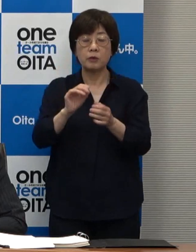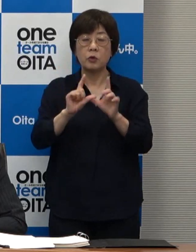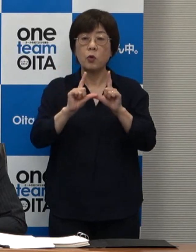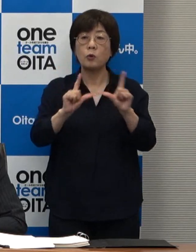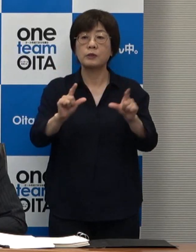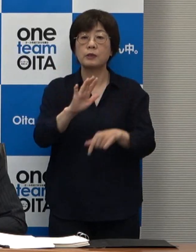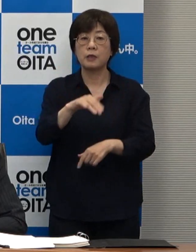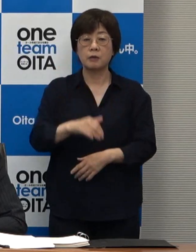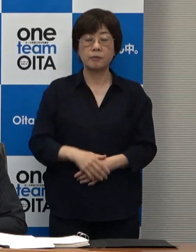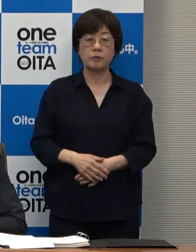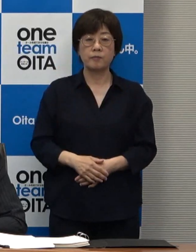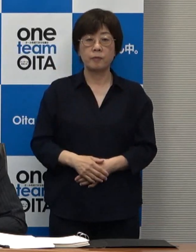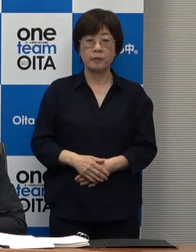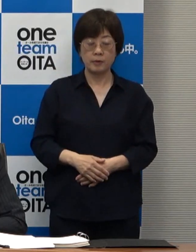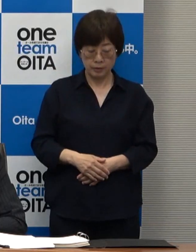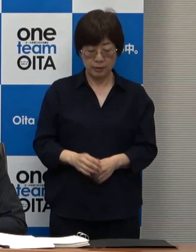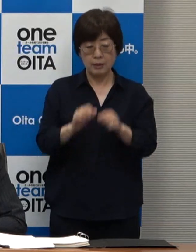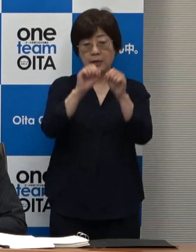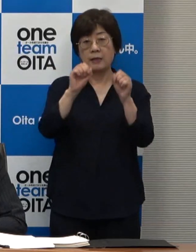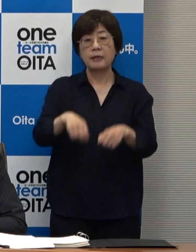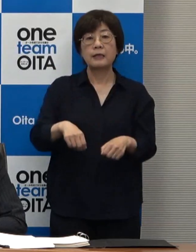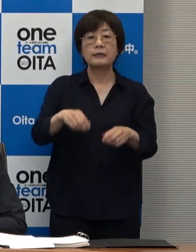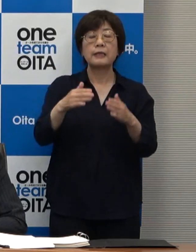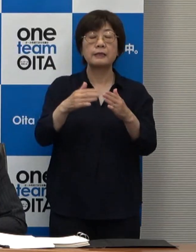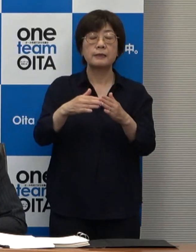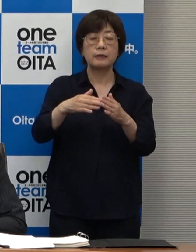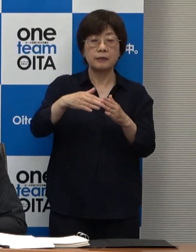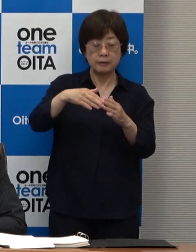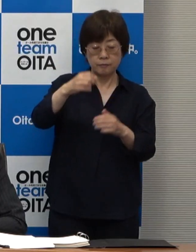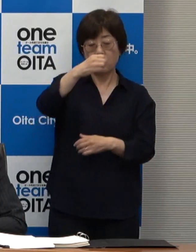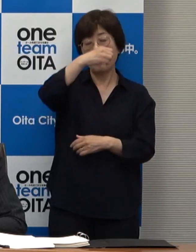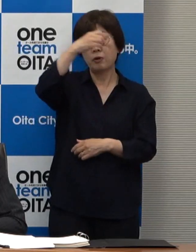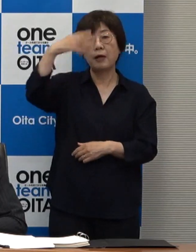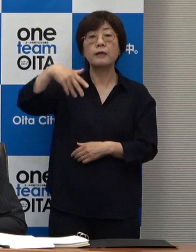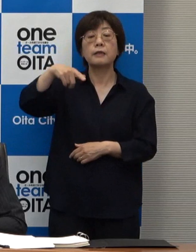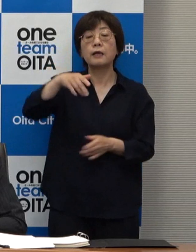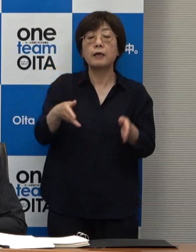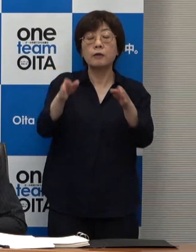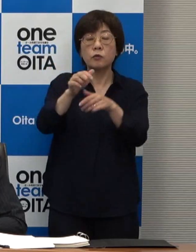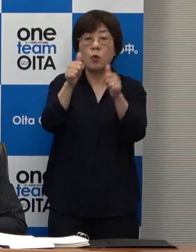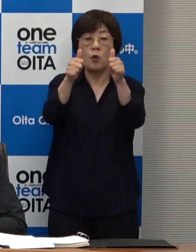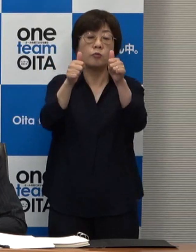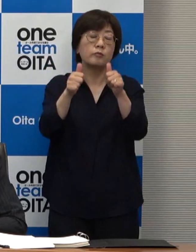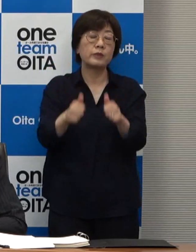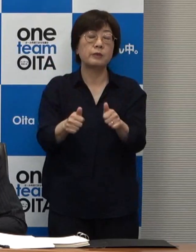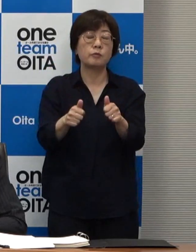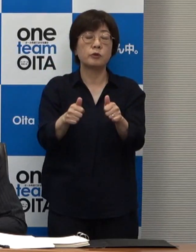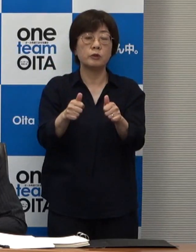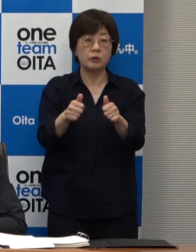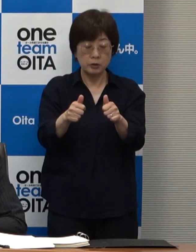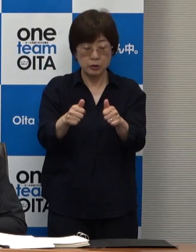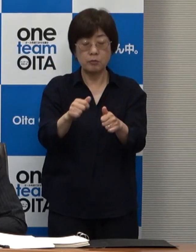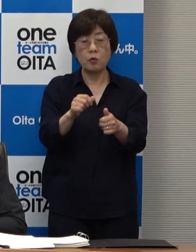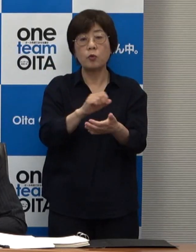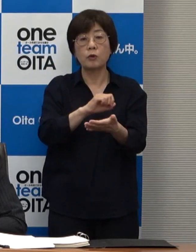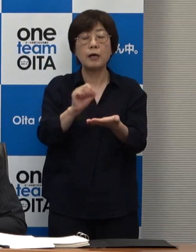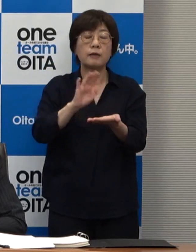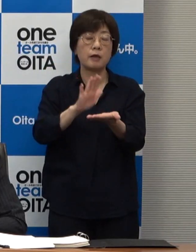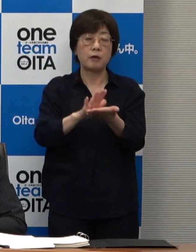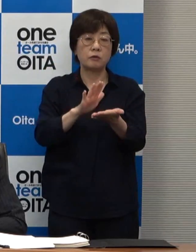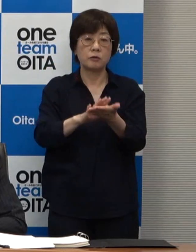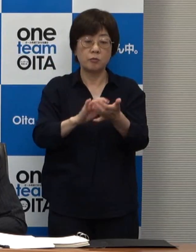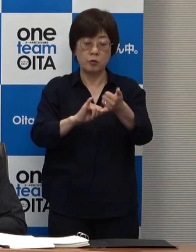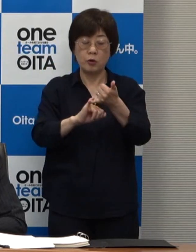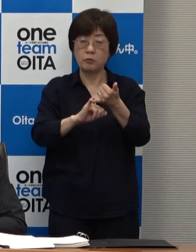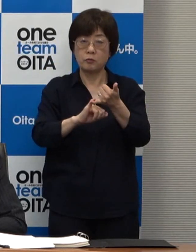正館のホームページにもリンクを貼りますので、プラネタリウムの予約と合わせて乗車申し込みできます。